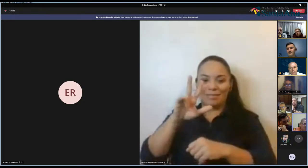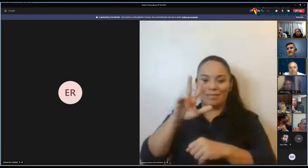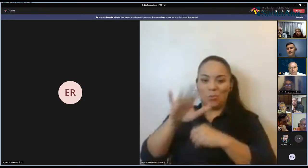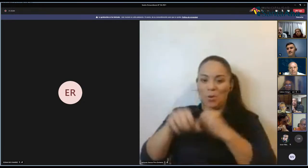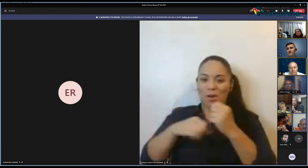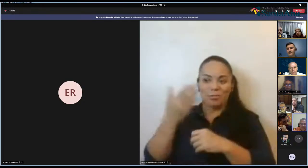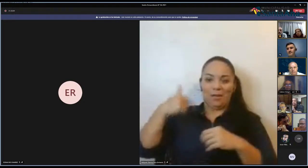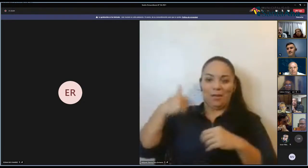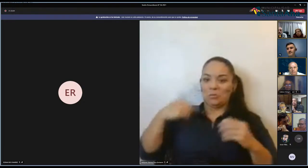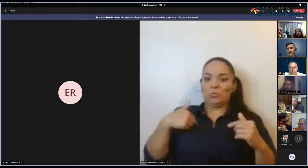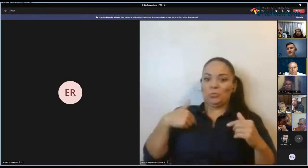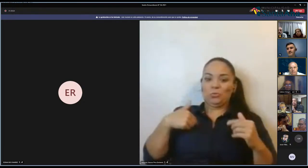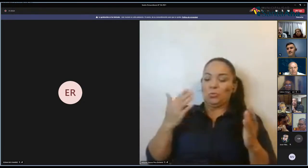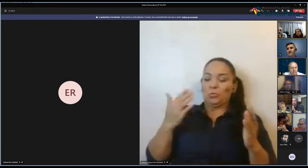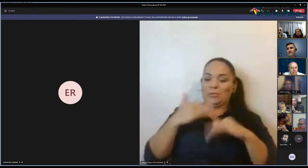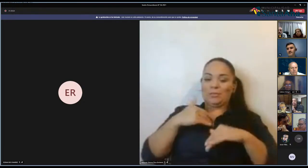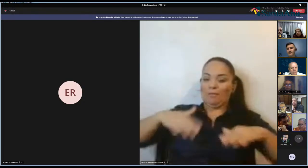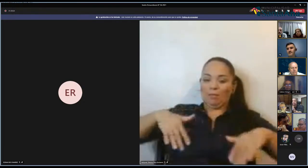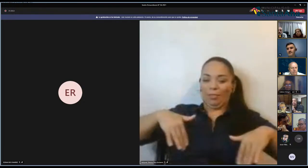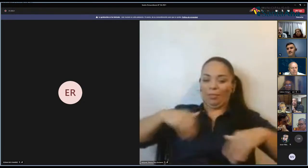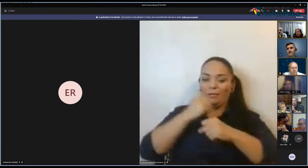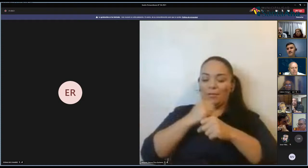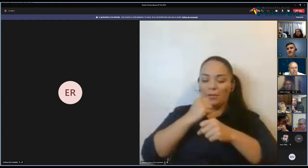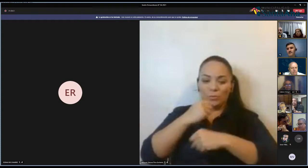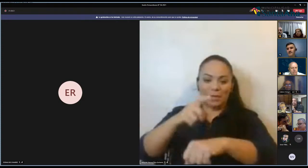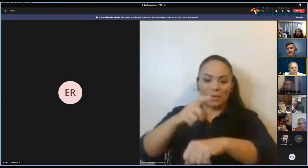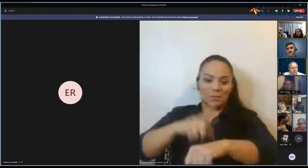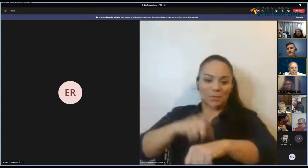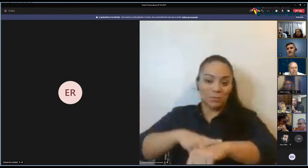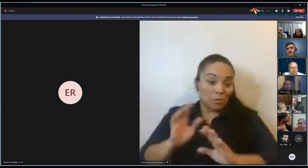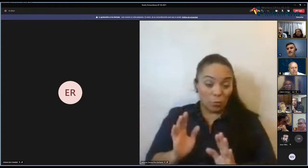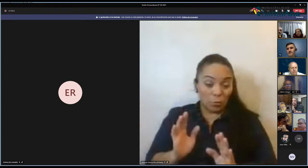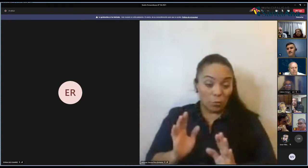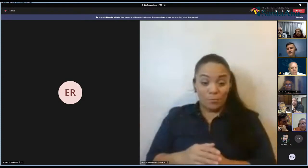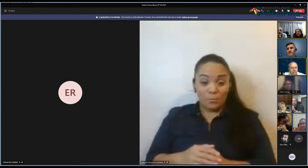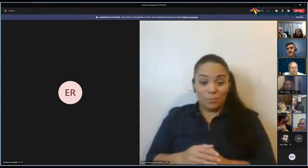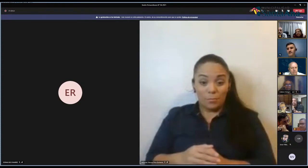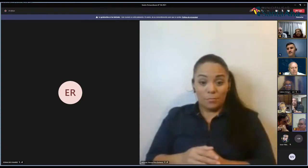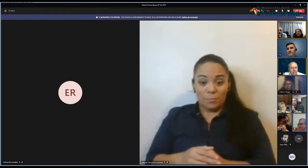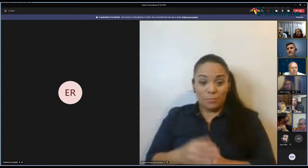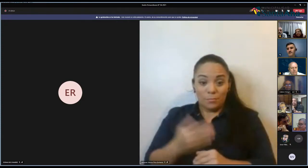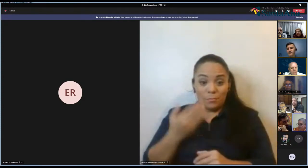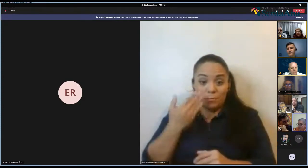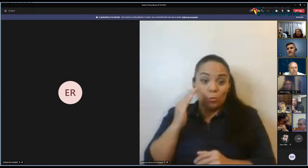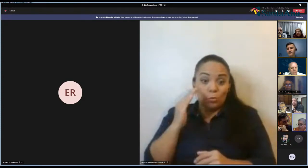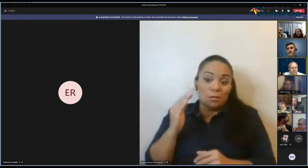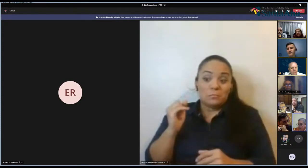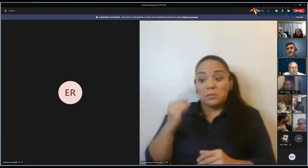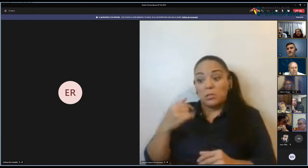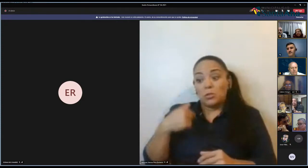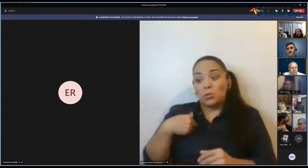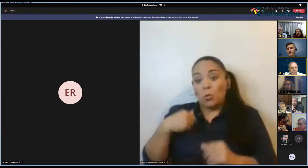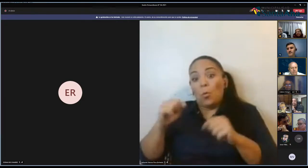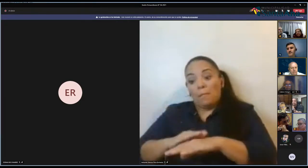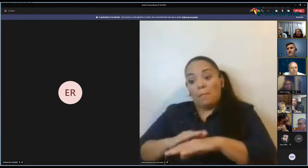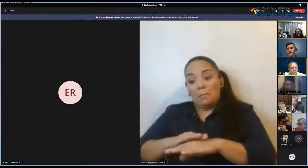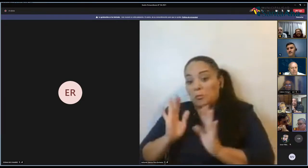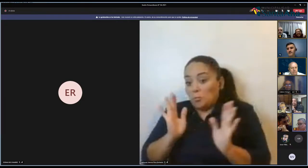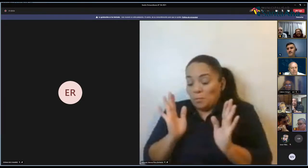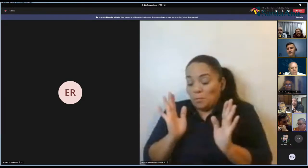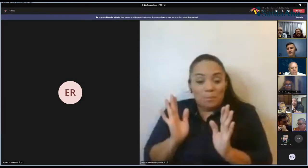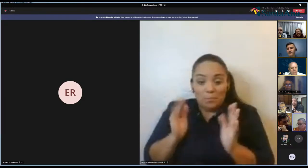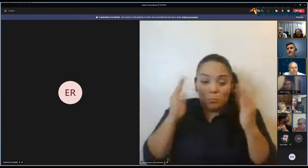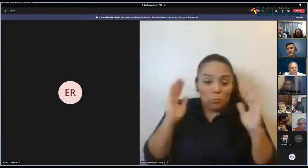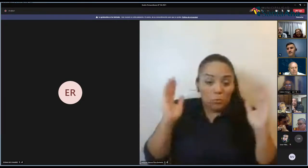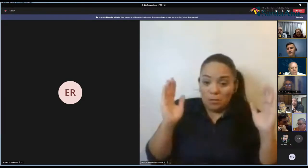estaba trabajando para la municipalidad en este momento no sé si tenía esa potestad yo de dar un permiso en ese sentido no lo no sé